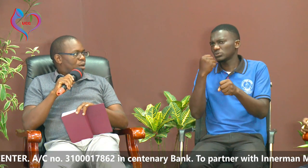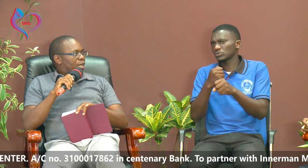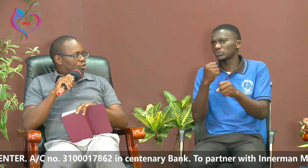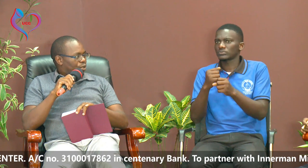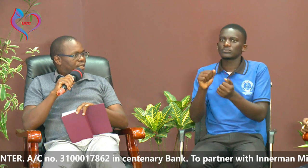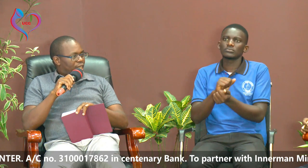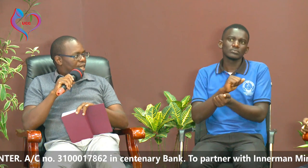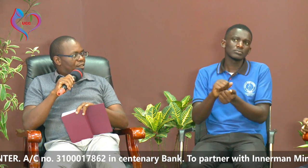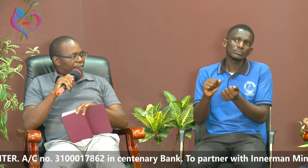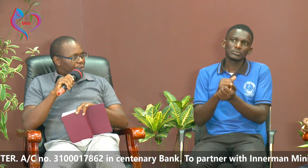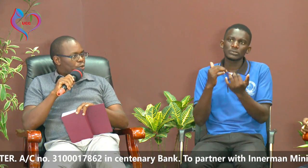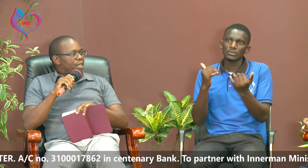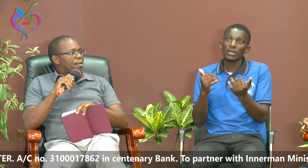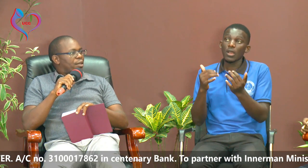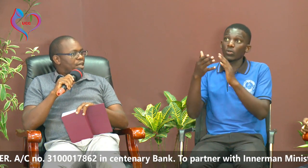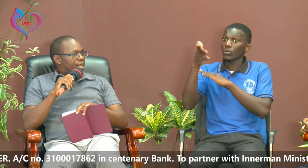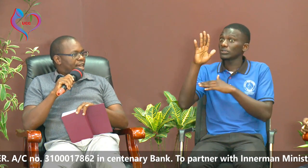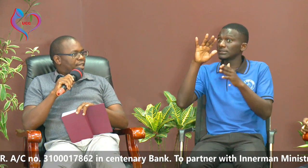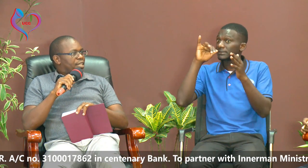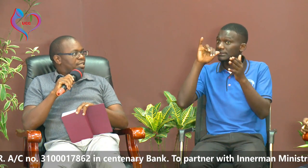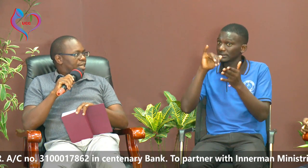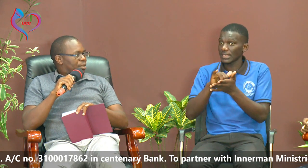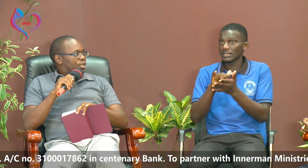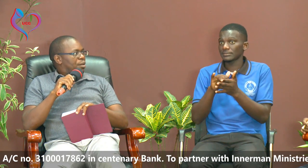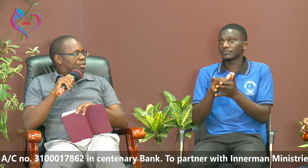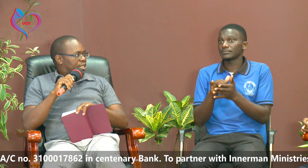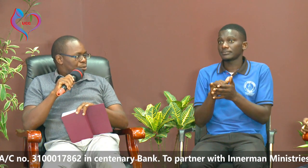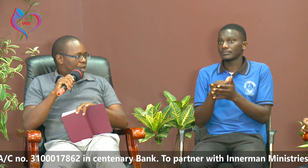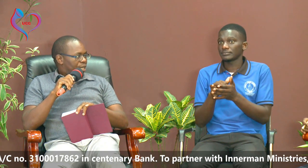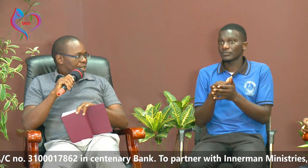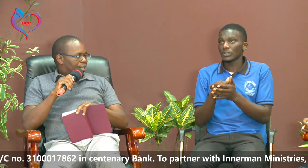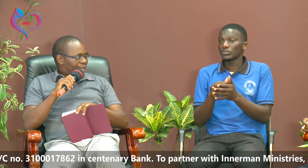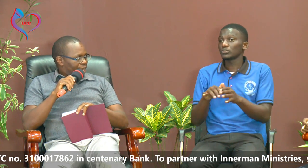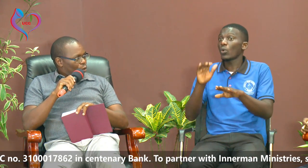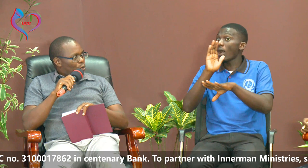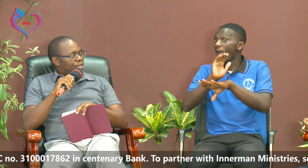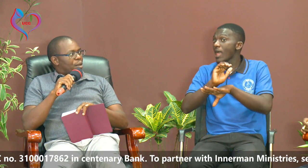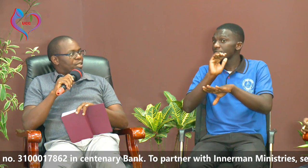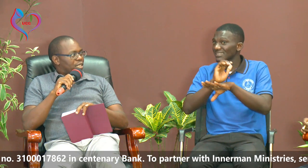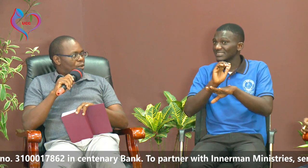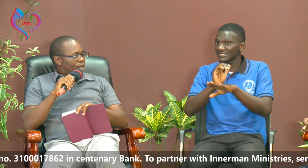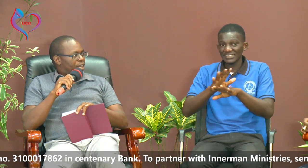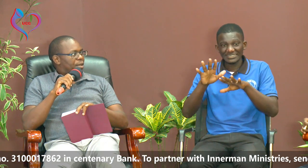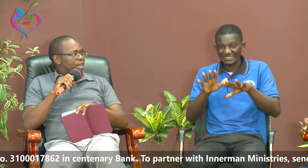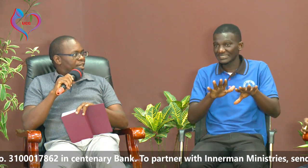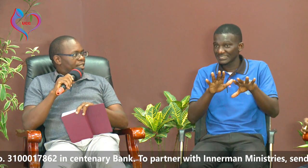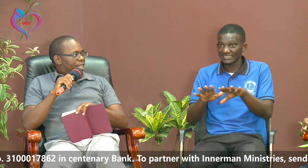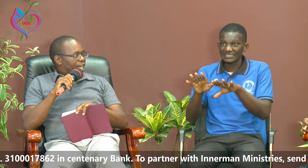kaba Katonda asigalanga afugira. Mchokana haba na kanisi yali ebunya abonye zibuwa. Yale kira okubonya abonyezebwa kubanga kabaka yali